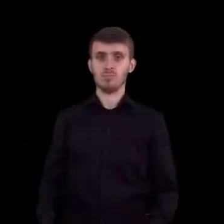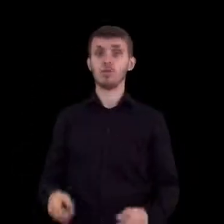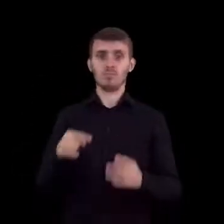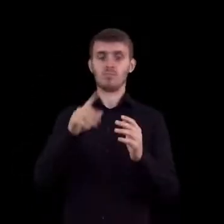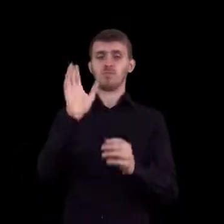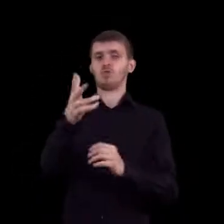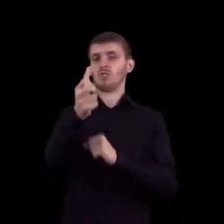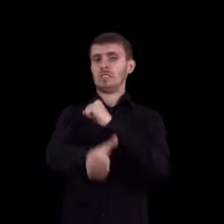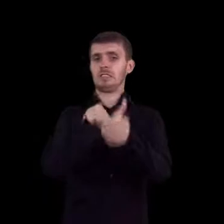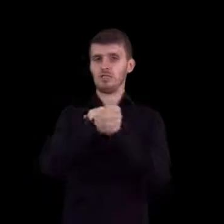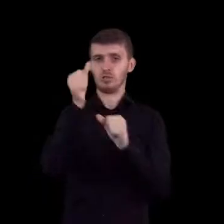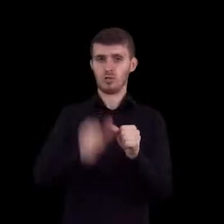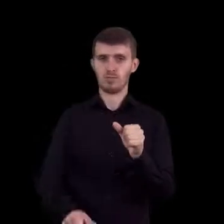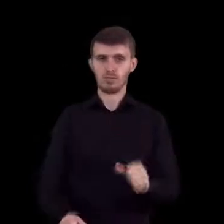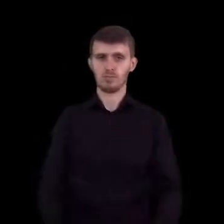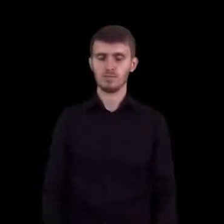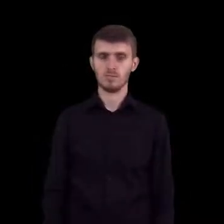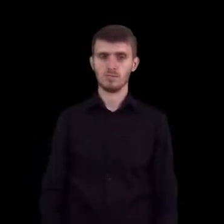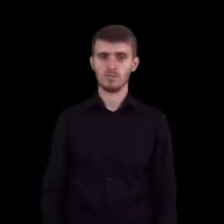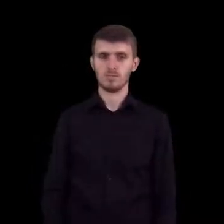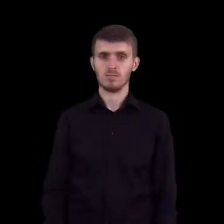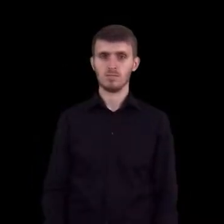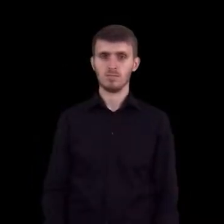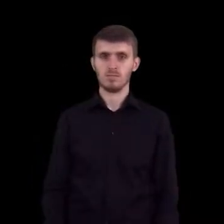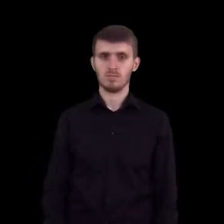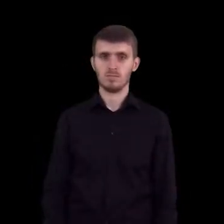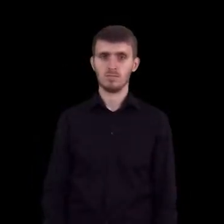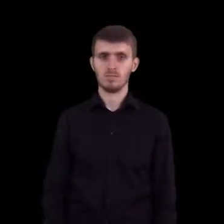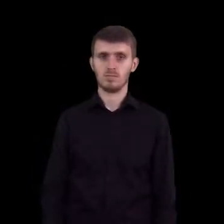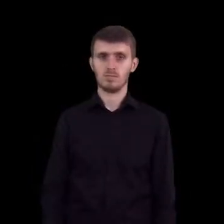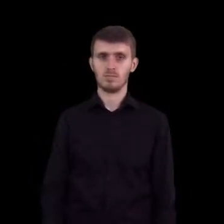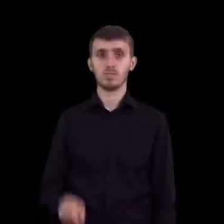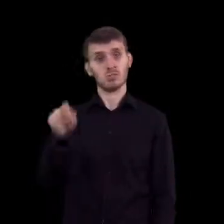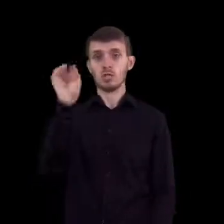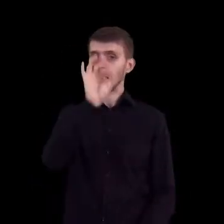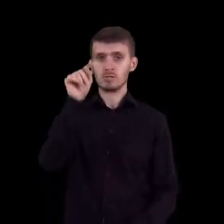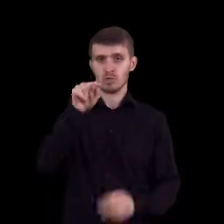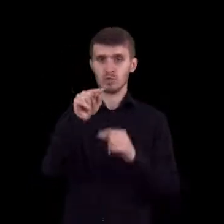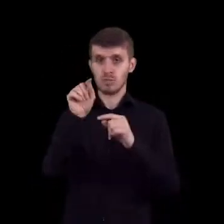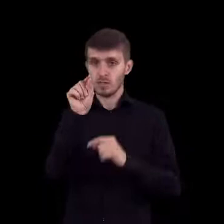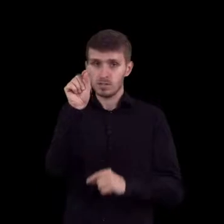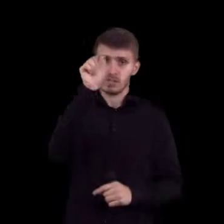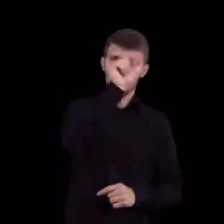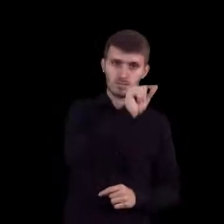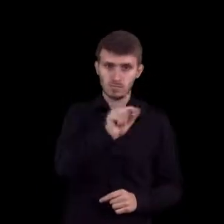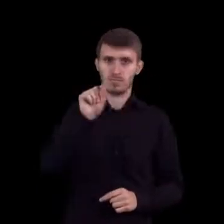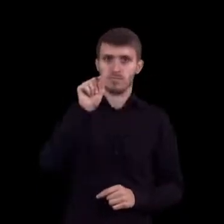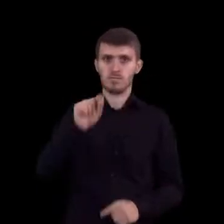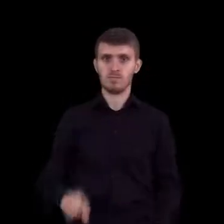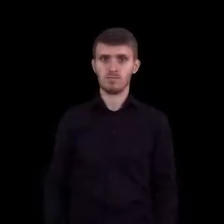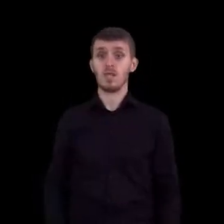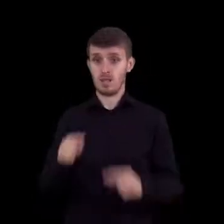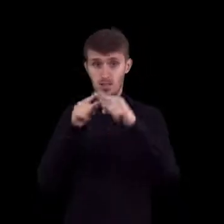dookoła, to zakreśli kąt 360 stopni. Ramię się obraca i zakreśla